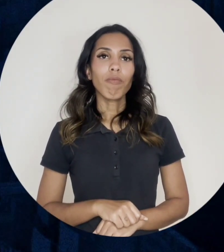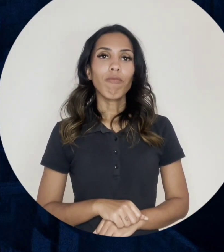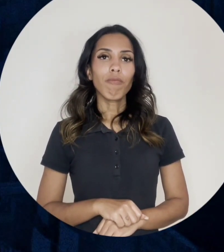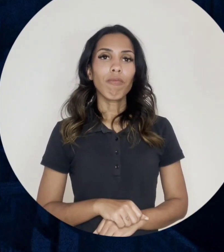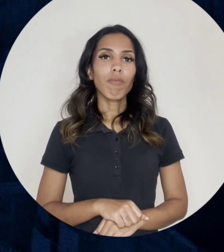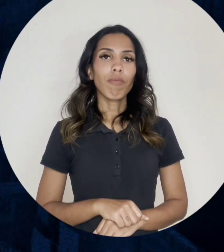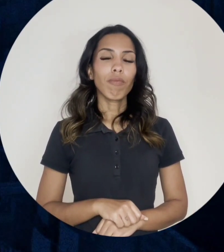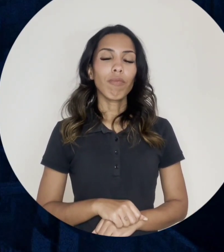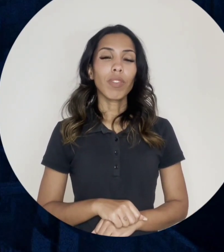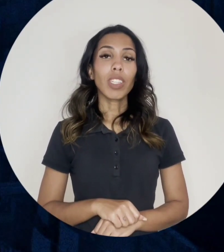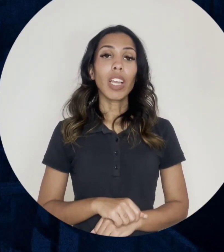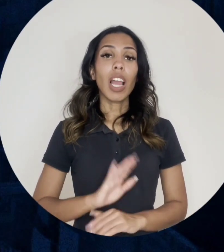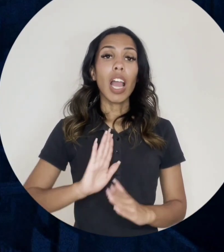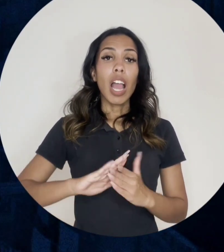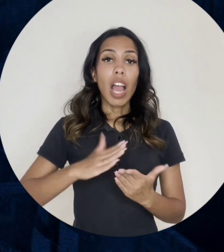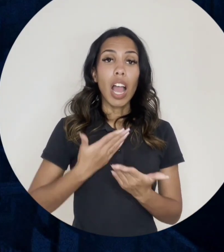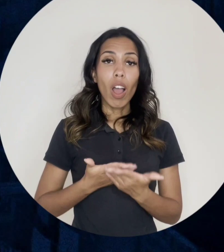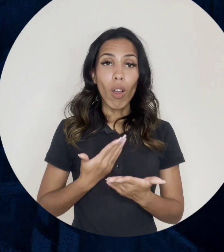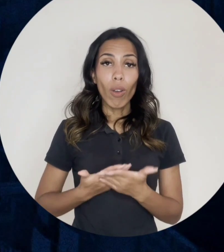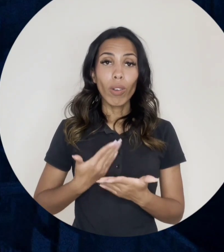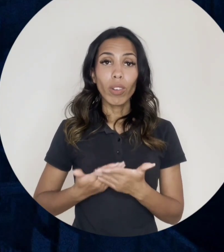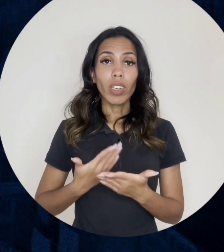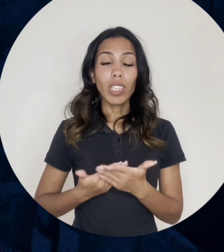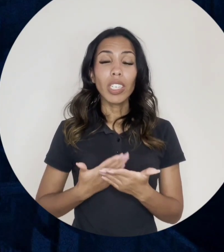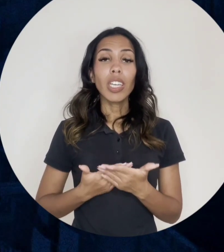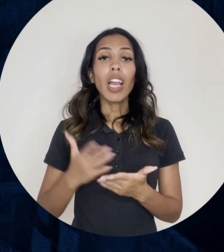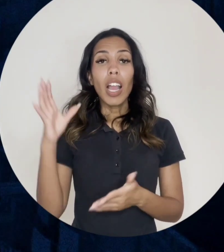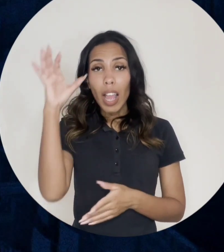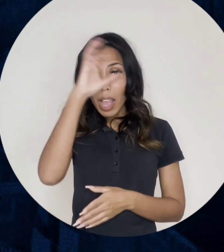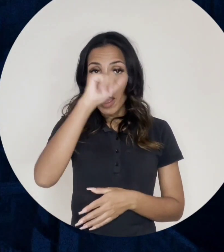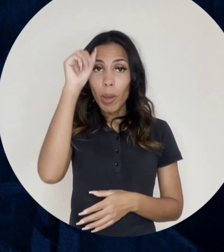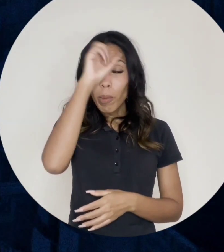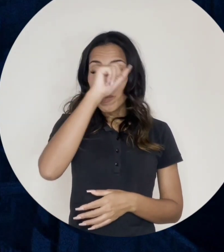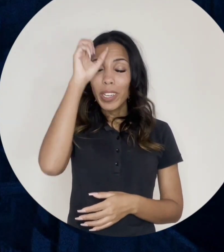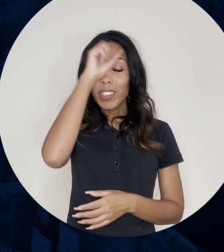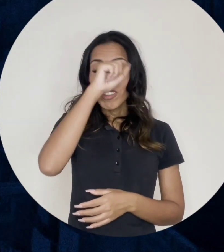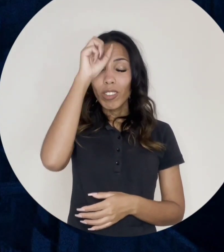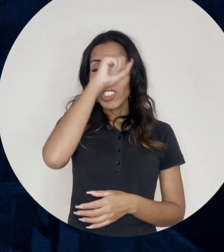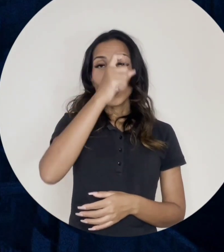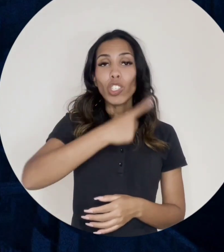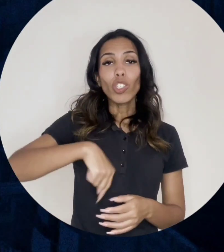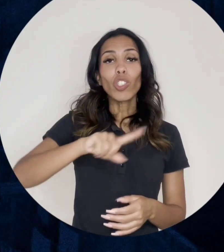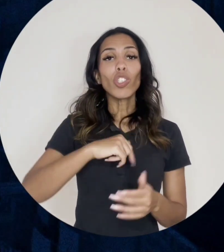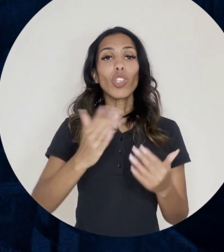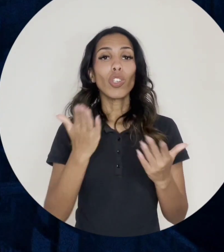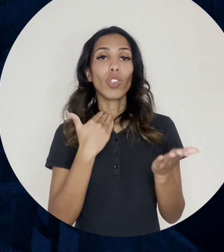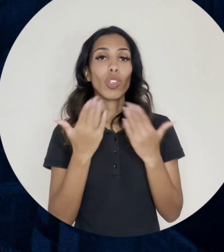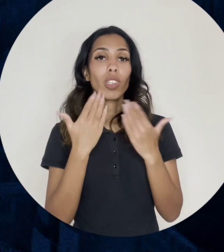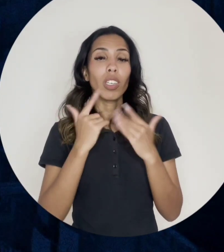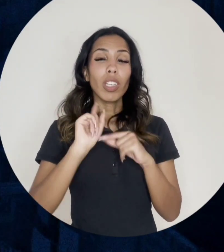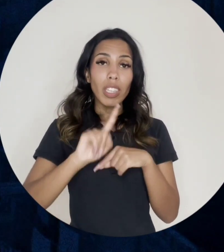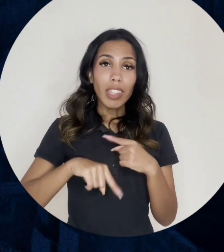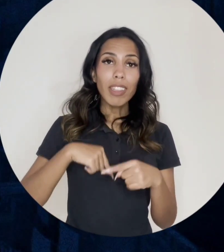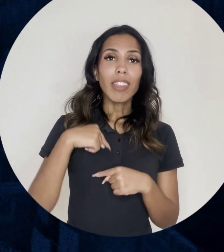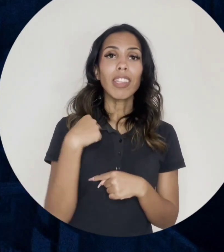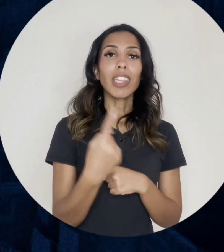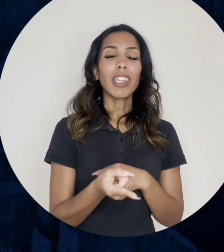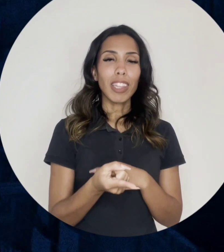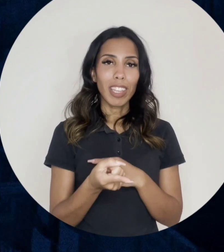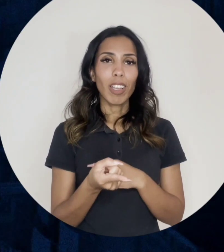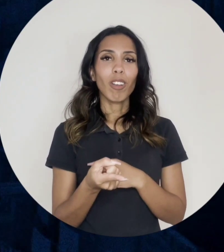como nas aulas que o que eles aprendessem, o que a gente conversasse, depois